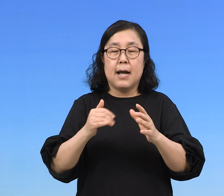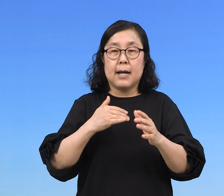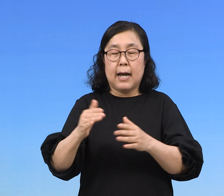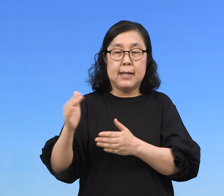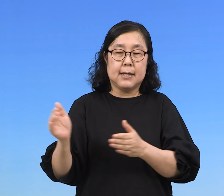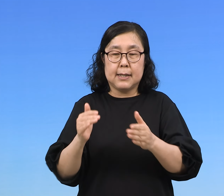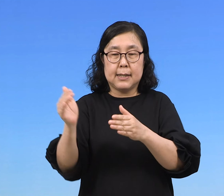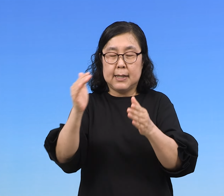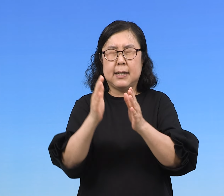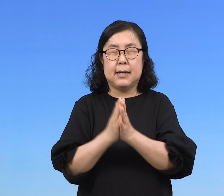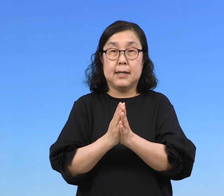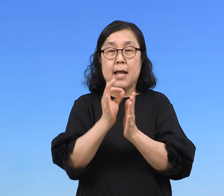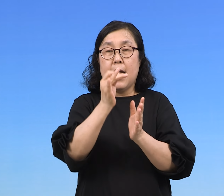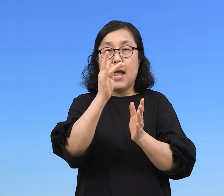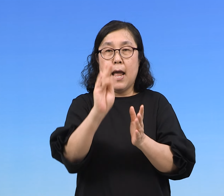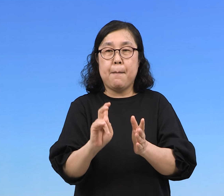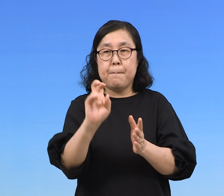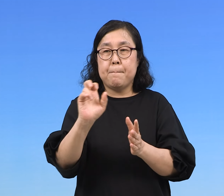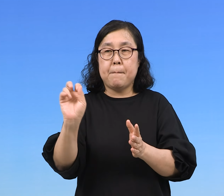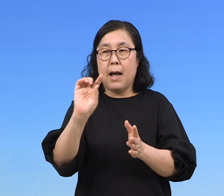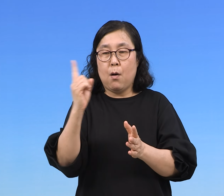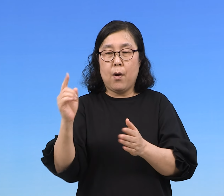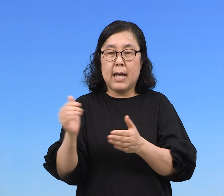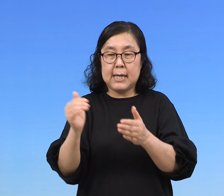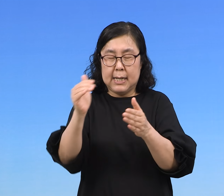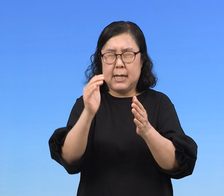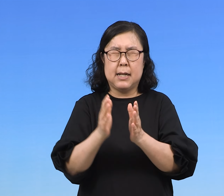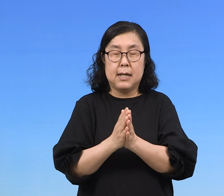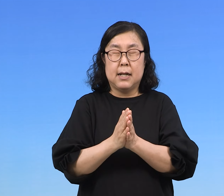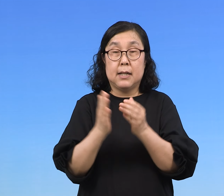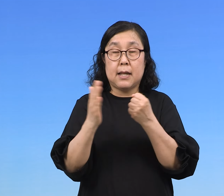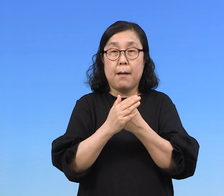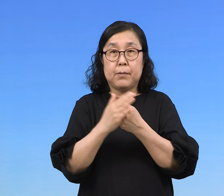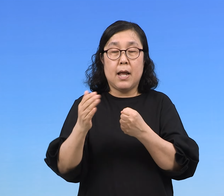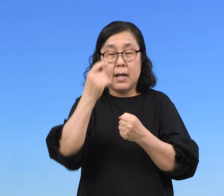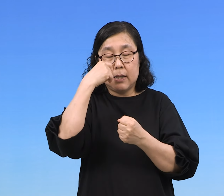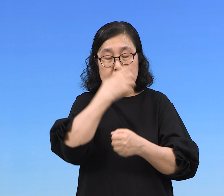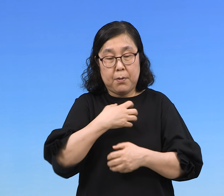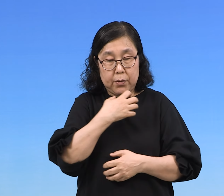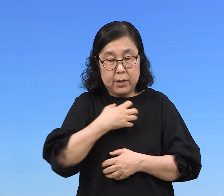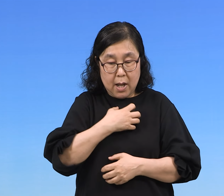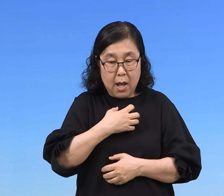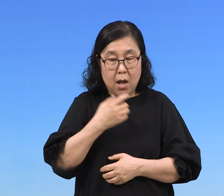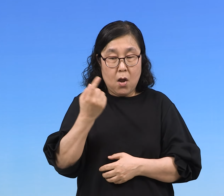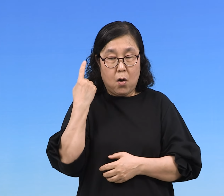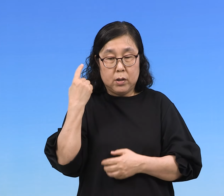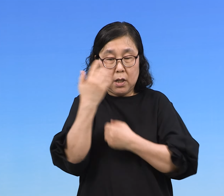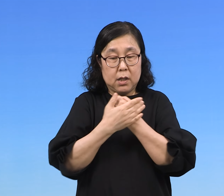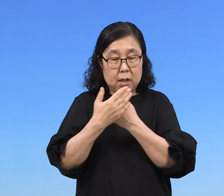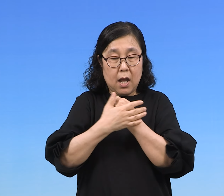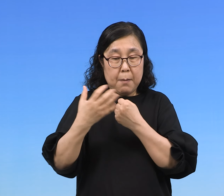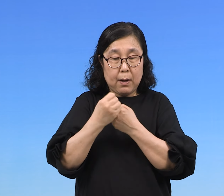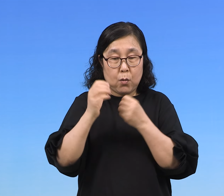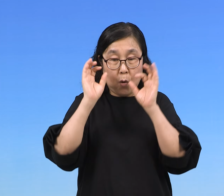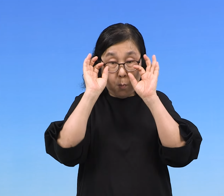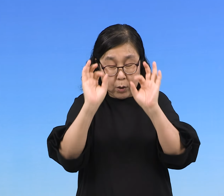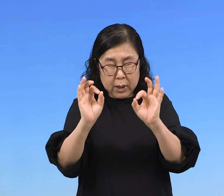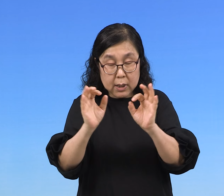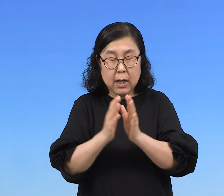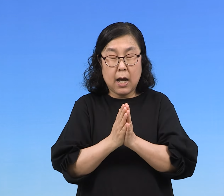끝없는 슬픔이 앞길을 막으나, 두 번씩 반복되는 이것 때문에 제가 슬펐는데, 어제 제가 은혜 받고 보니까 이 생각을 잘못한 게,